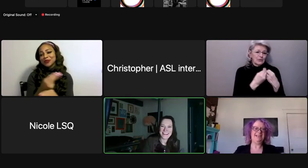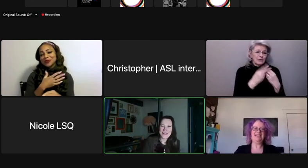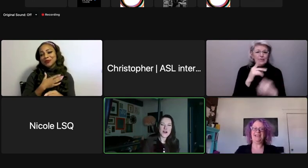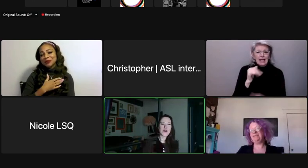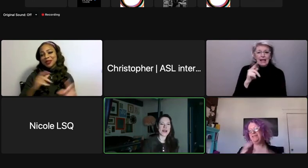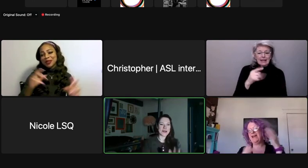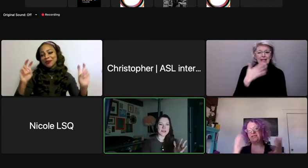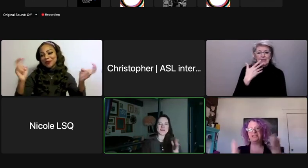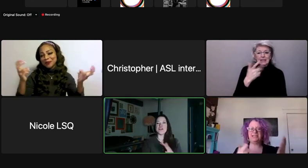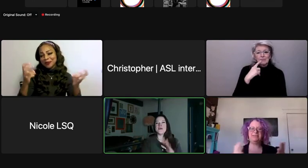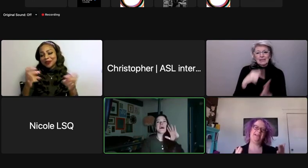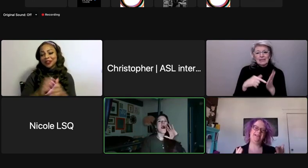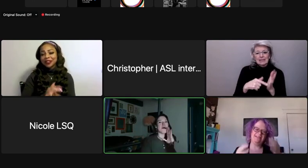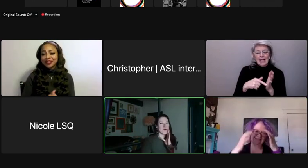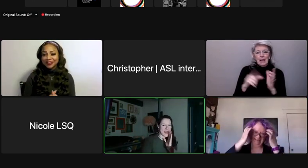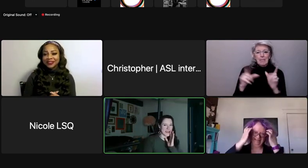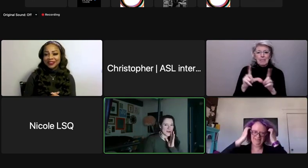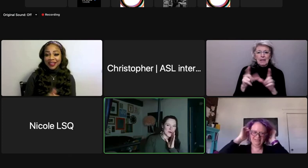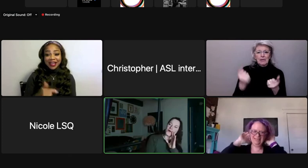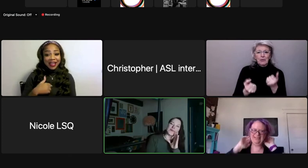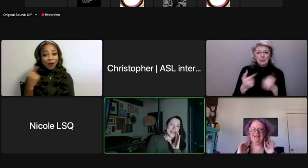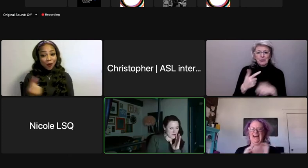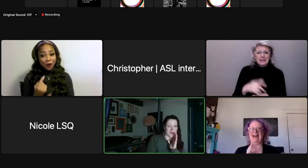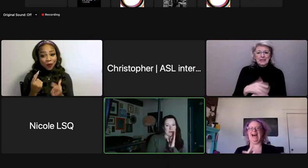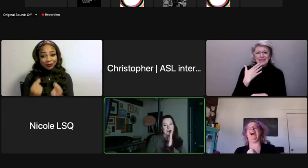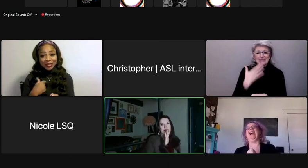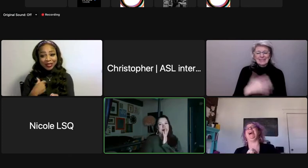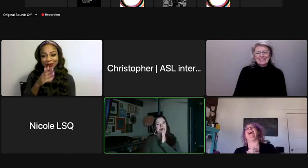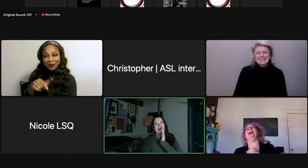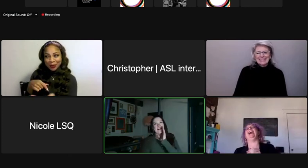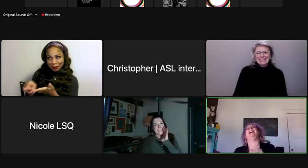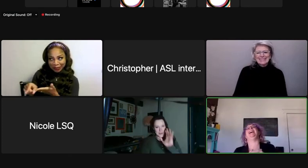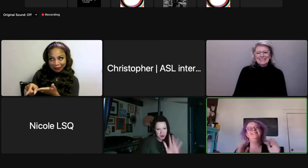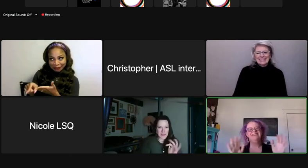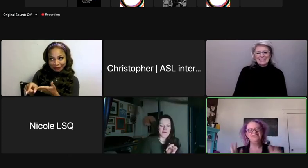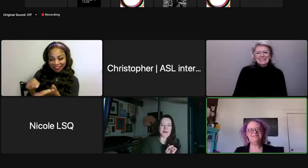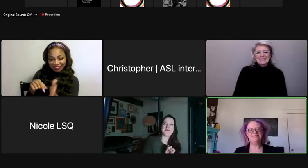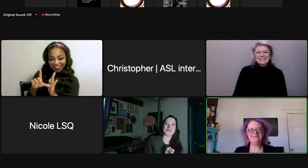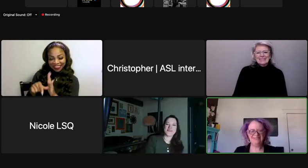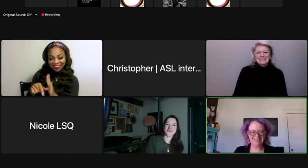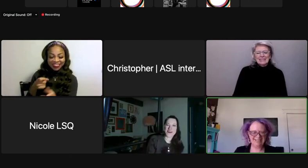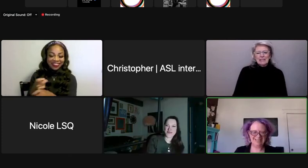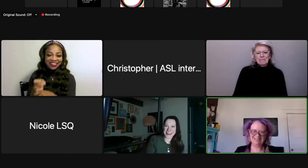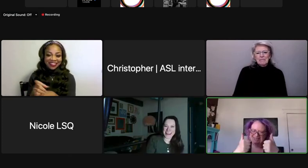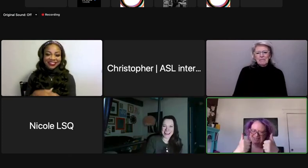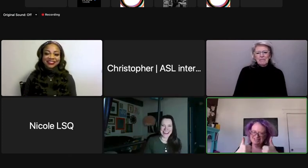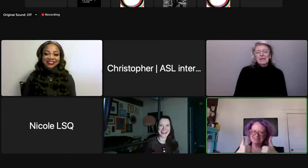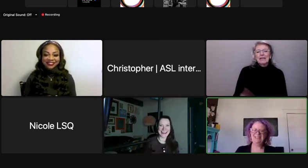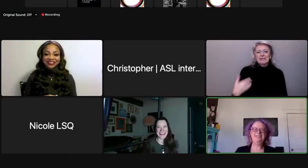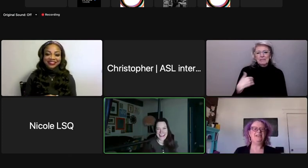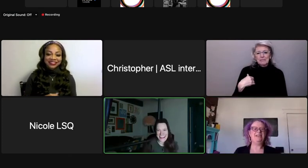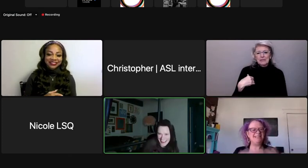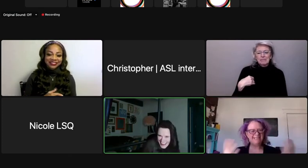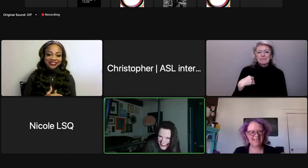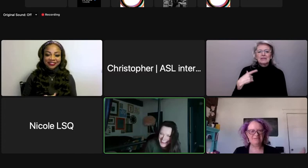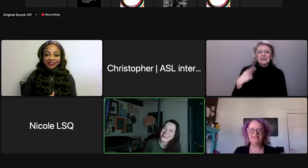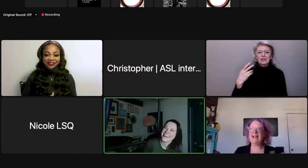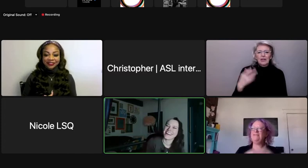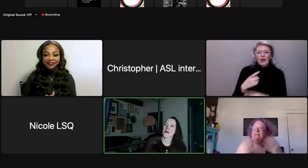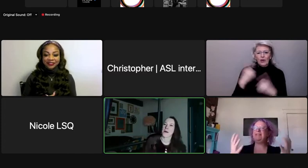merci pour l'exemple du permis de conduire alors je rendrai service